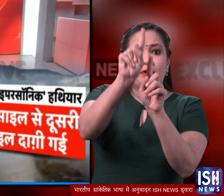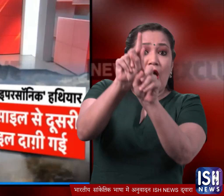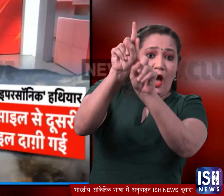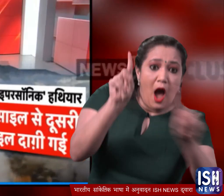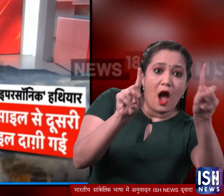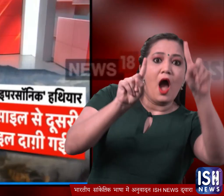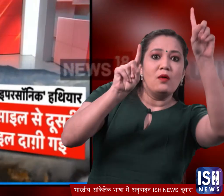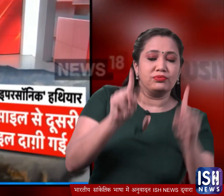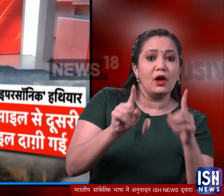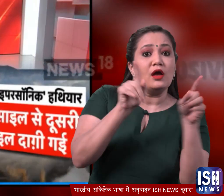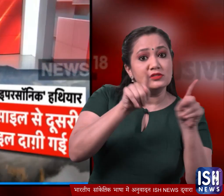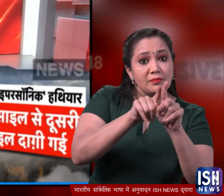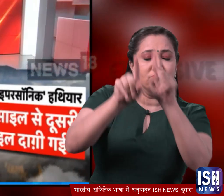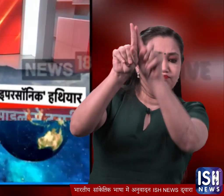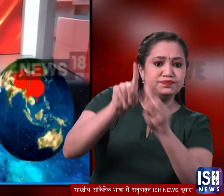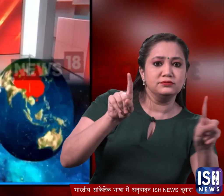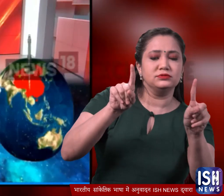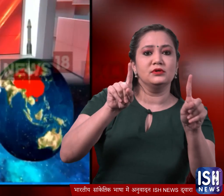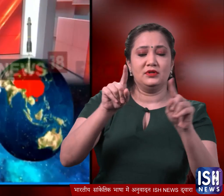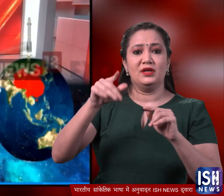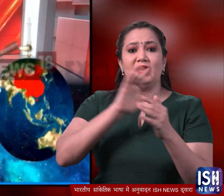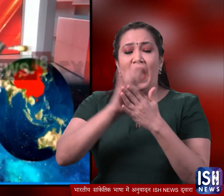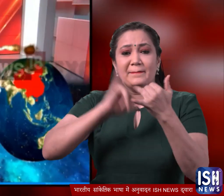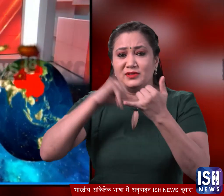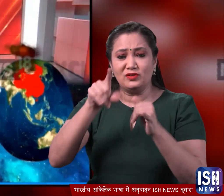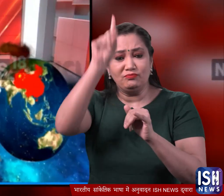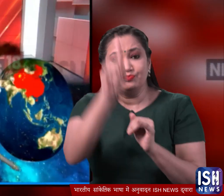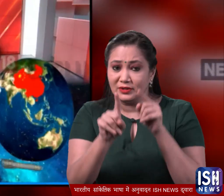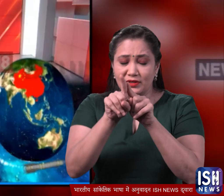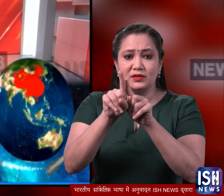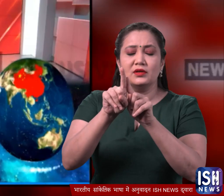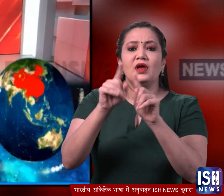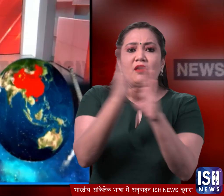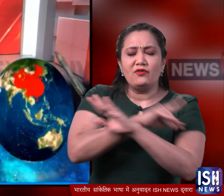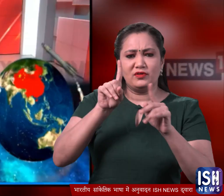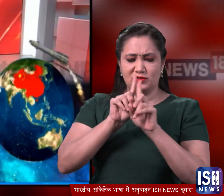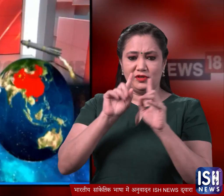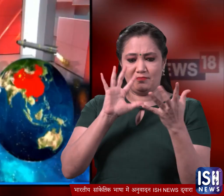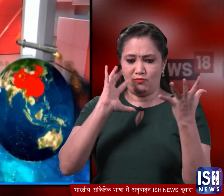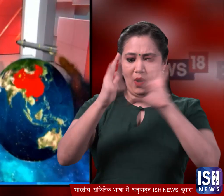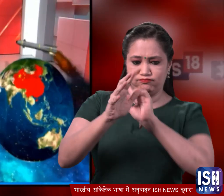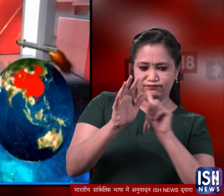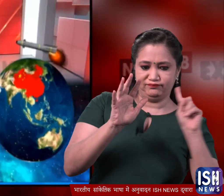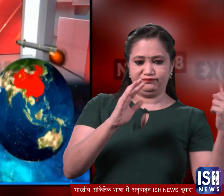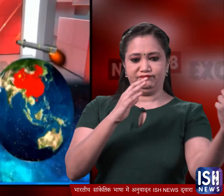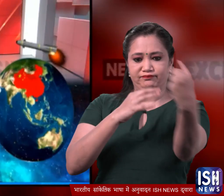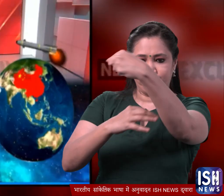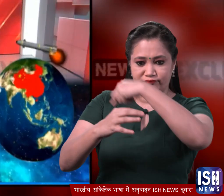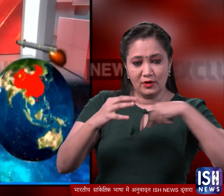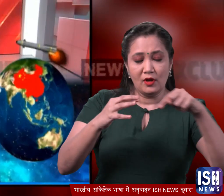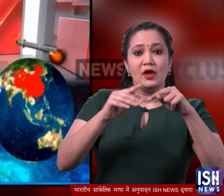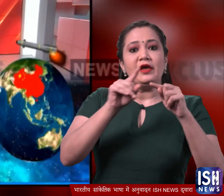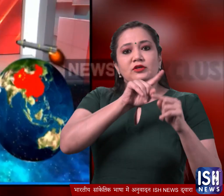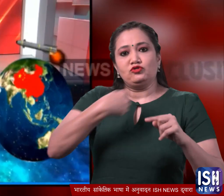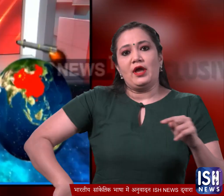ही एक दूसरी मिसाइल दागी गई। बताया गया कि चीन ने जो हाइपरसोनिक मिसाइल छोड़ी थी, उसने पहले पूरी दुनिया का चक्कर लगाया और फिर